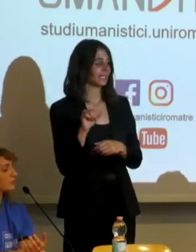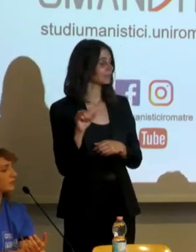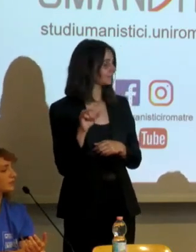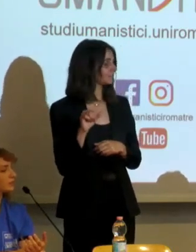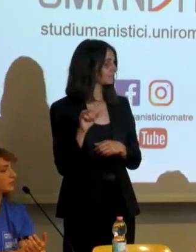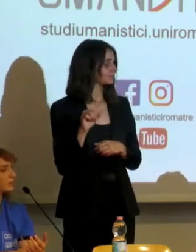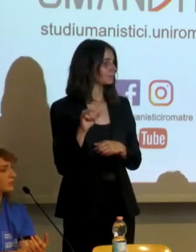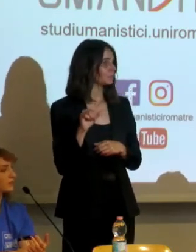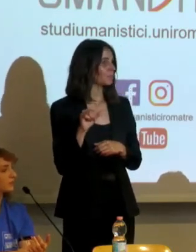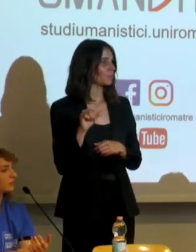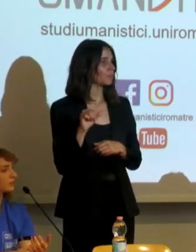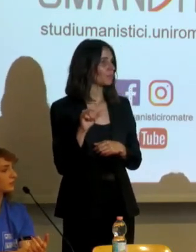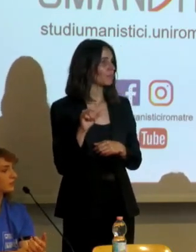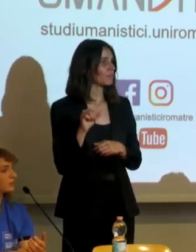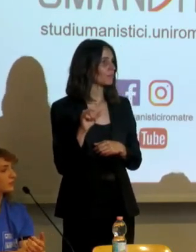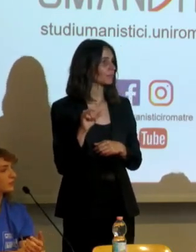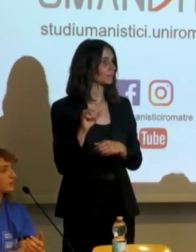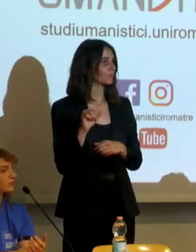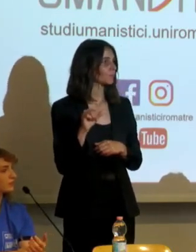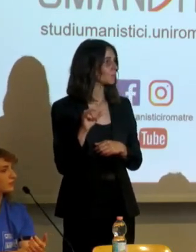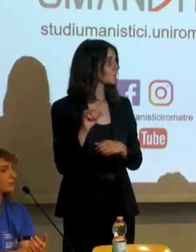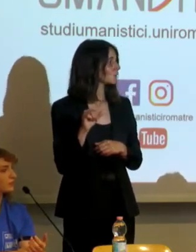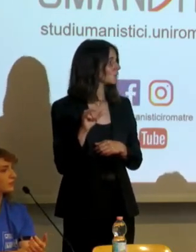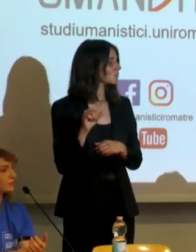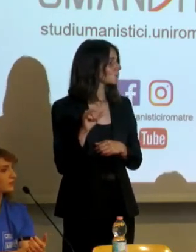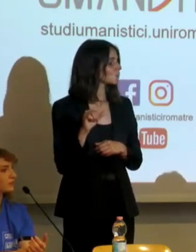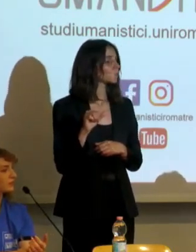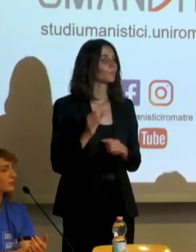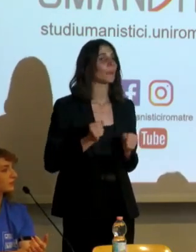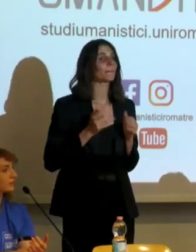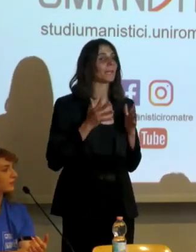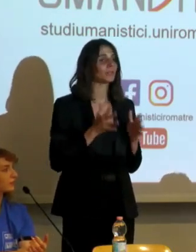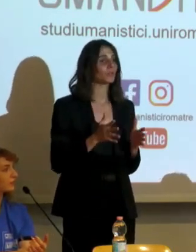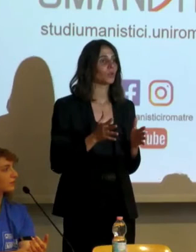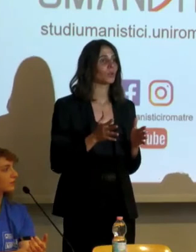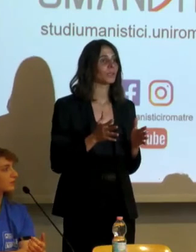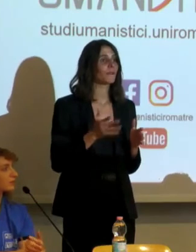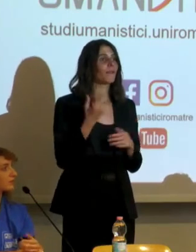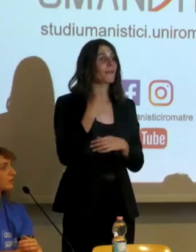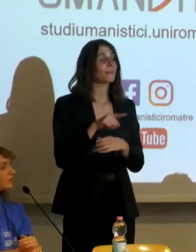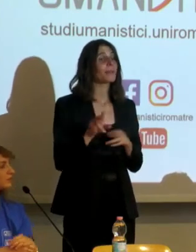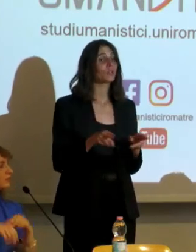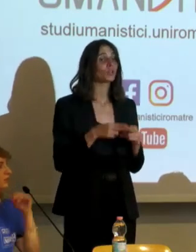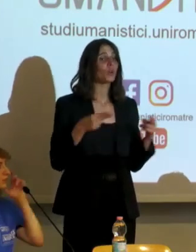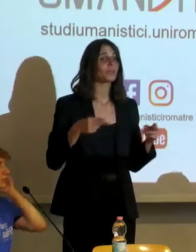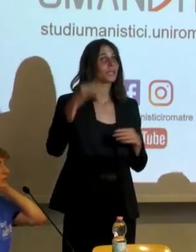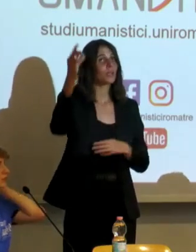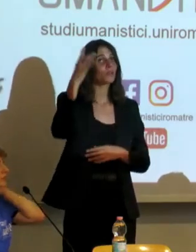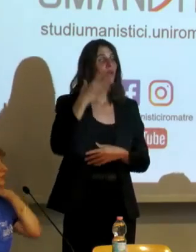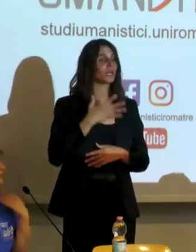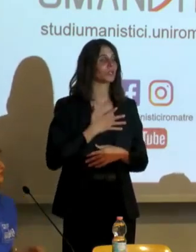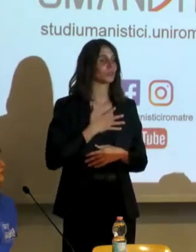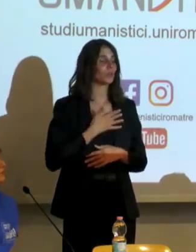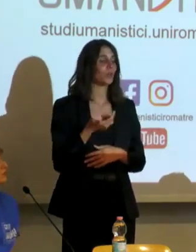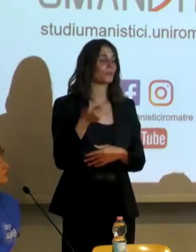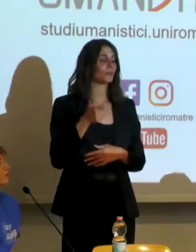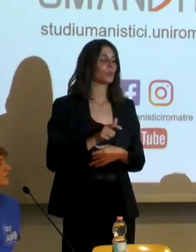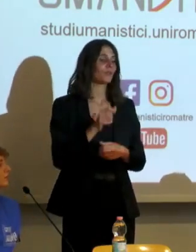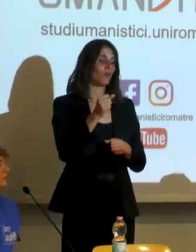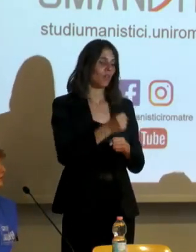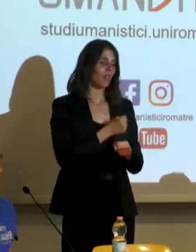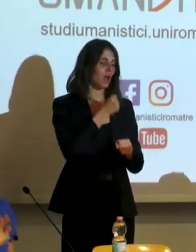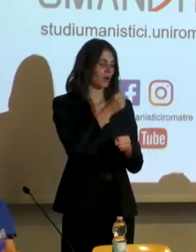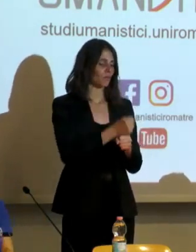ambientali e cerchiamo di seguire le nostre passioni per scoprire le nostre vocazioni, perché così il lavoro riusciremo